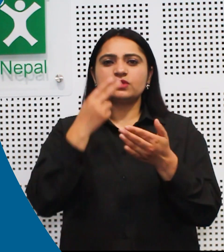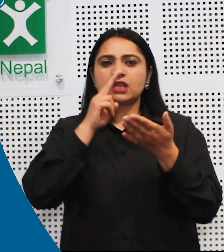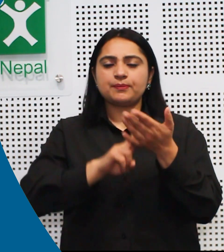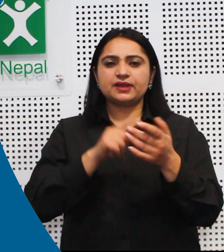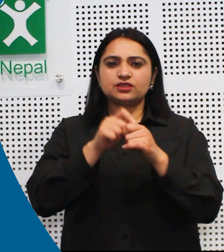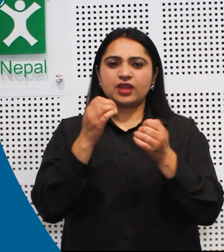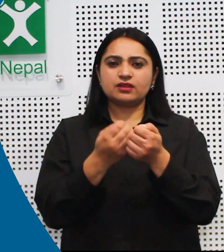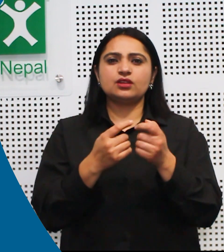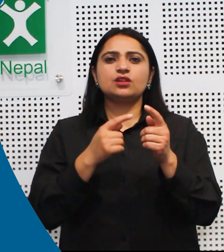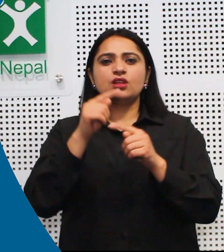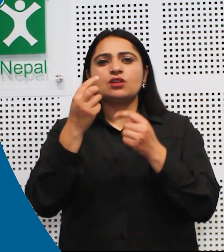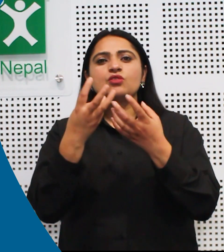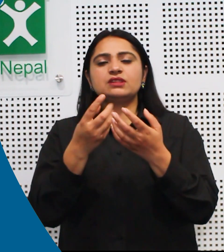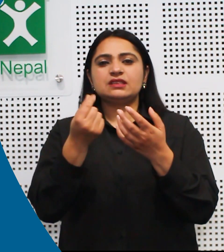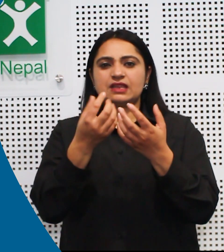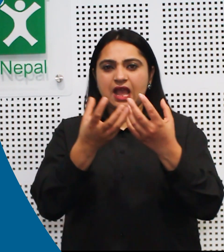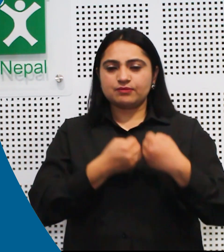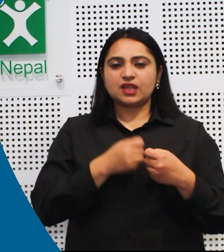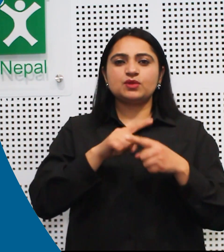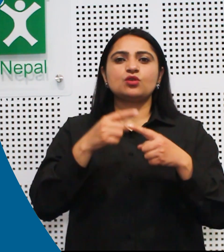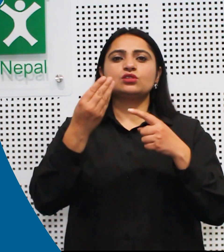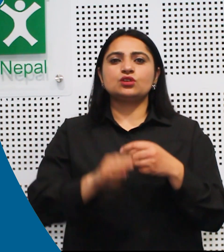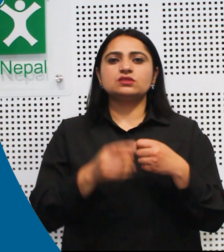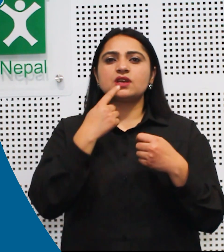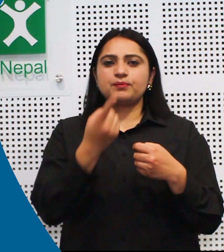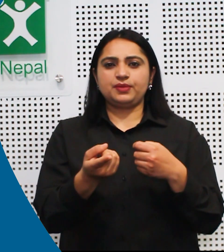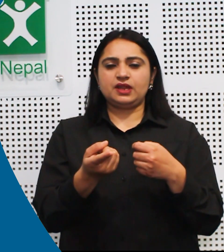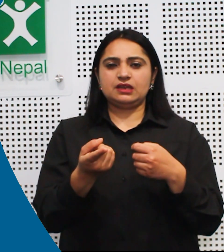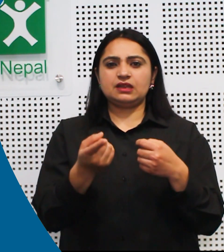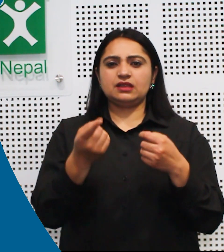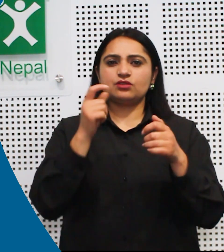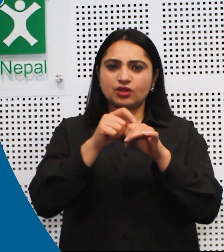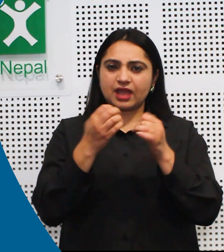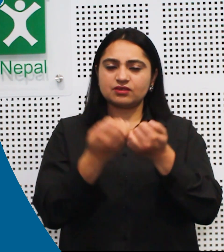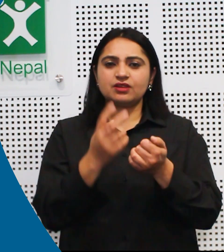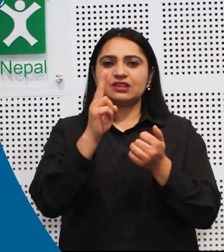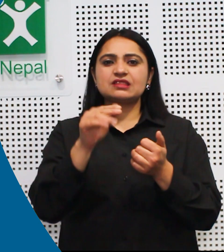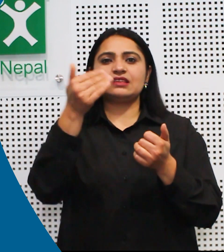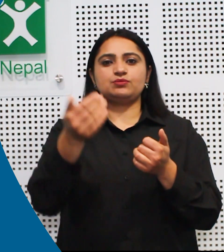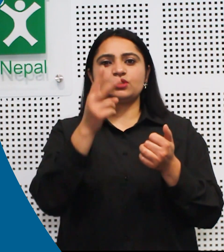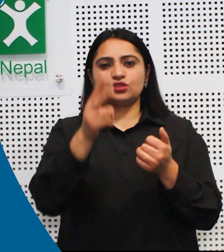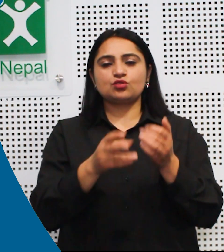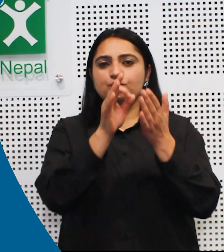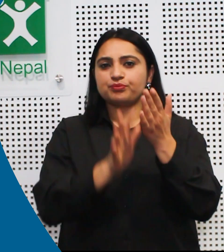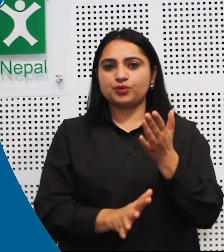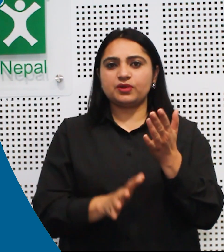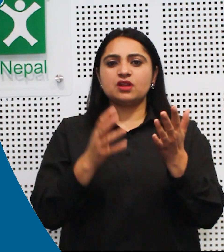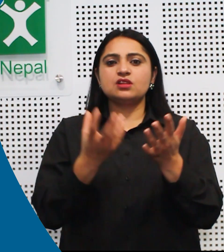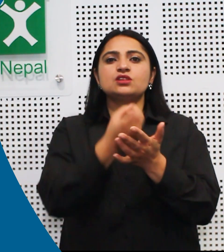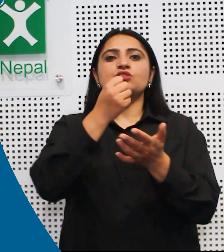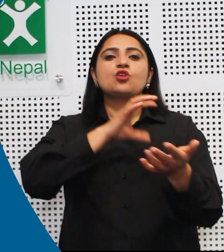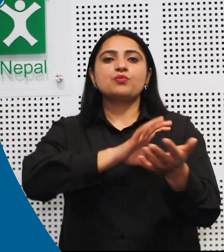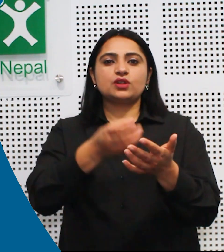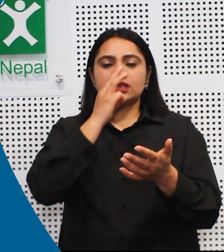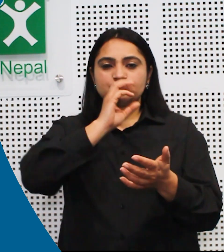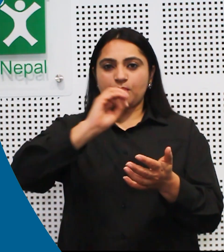कति आय व्यय कुनमा हुन्छ भन्ने चाहिँ एउटा मोटामोटी रूपरेखाहरू तयार गर्ने हैन। अनि त्यसपछि त्यसको विवरण चाहिँ सङ्घ र प्रदेशमा